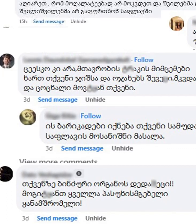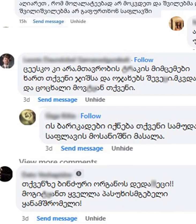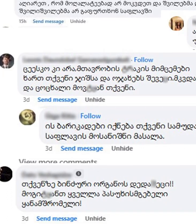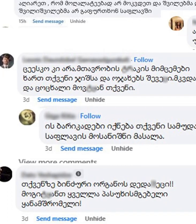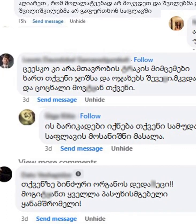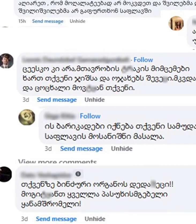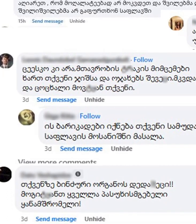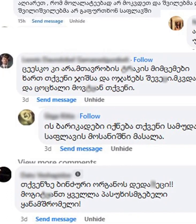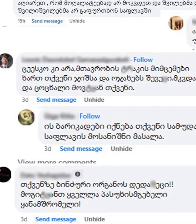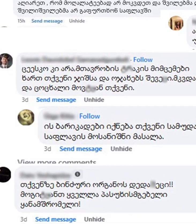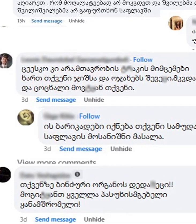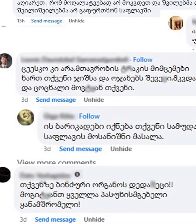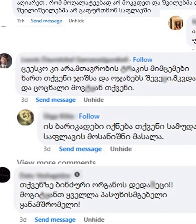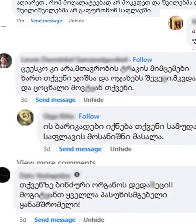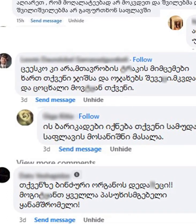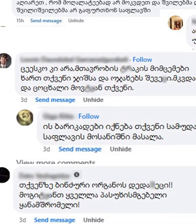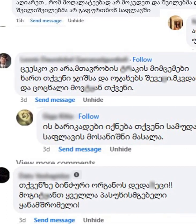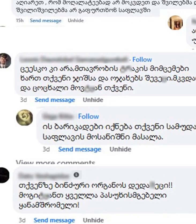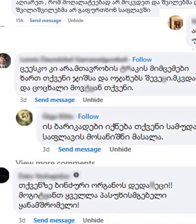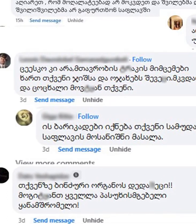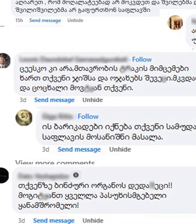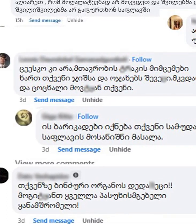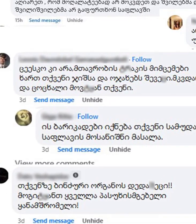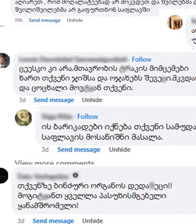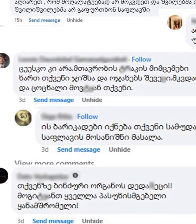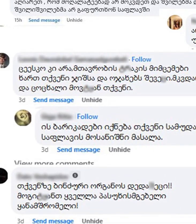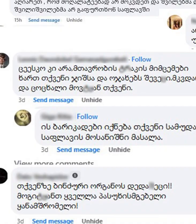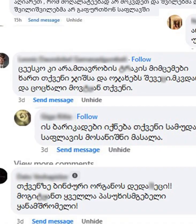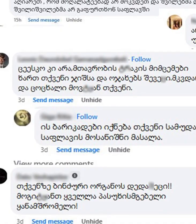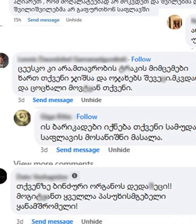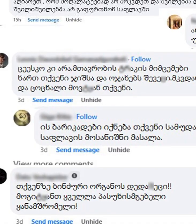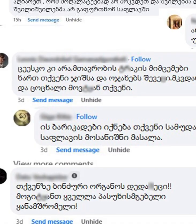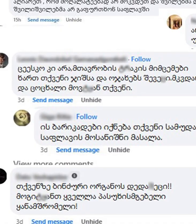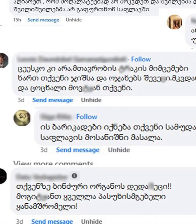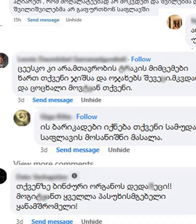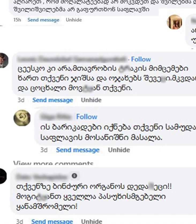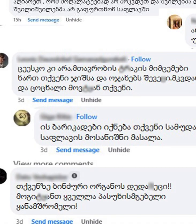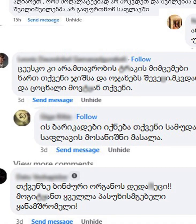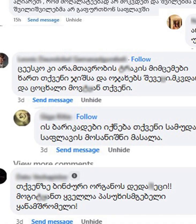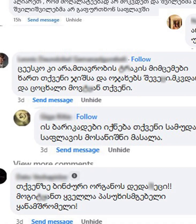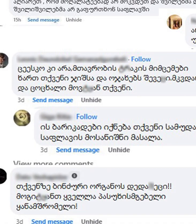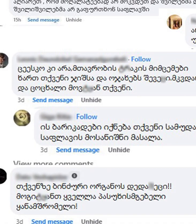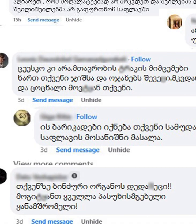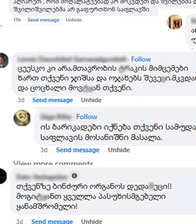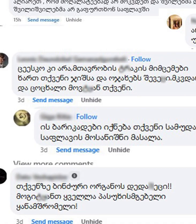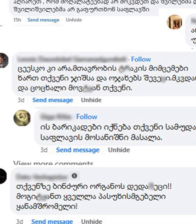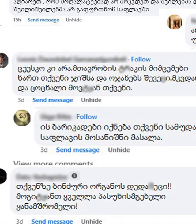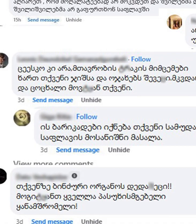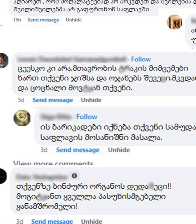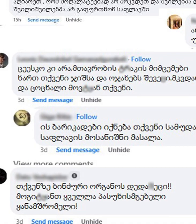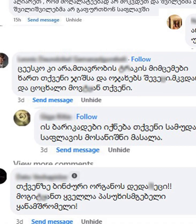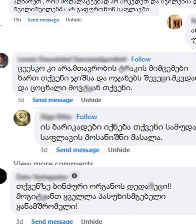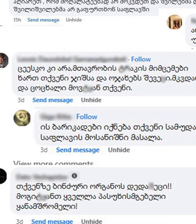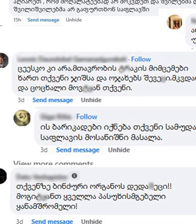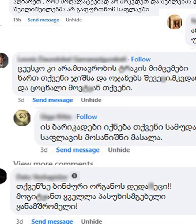ჩემი სიტყვების დამადასტურებელ სკრინებს, რომელიც ძალიან მცირე ნაწილია შეურაცხყოფელი შეტყობინებების და